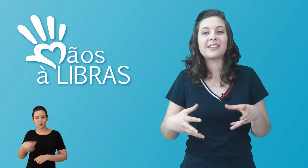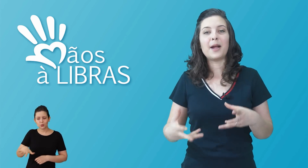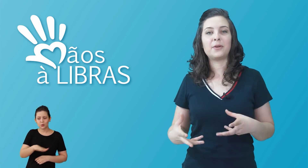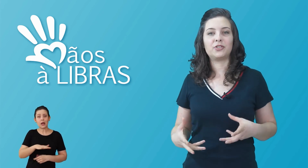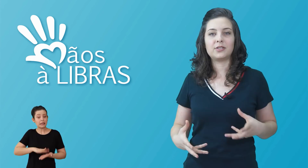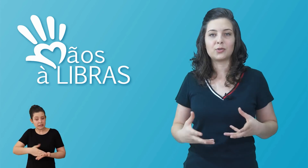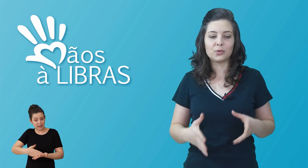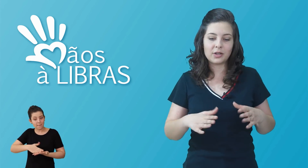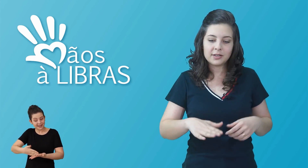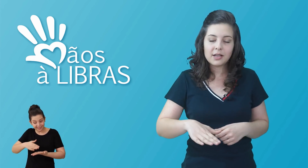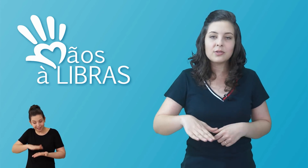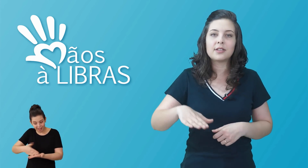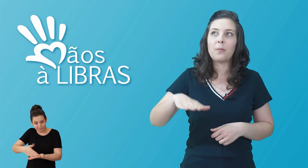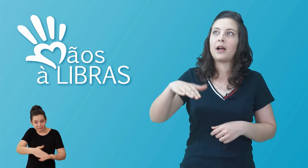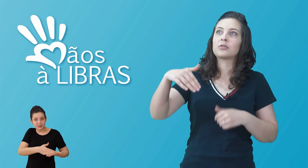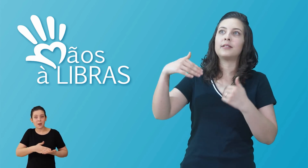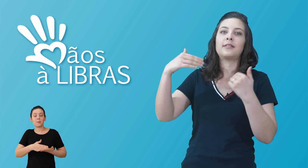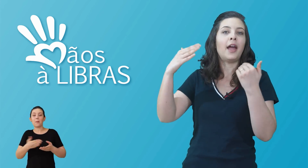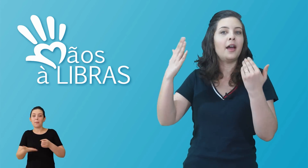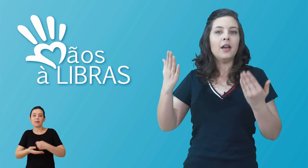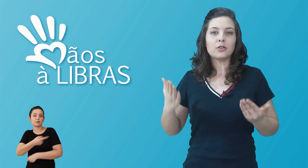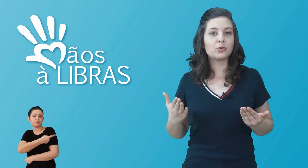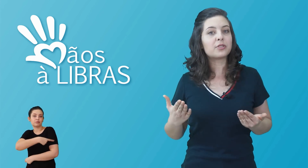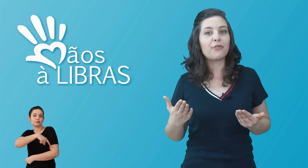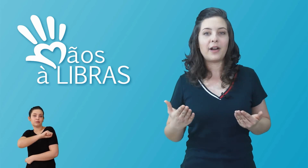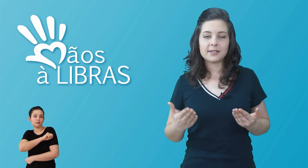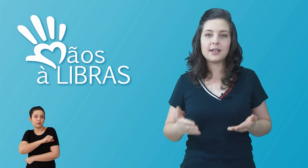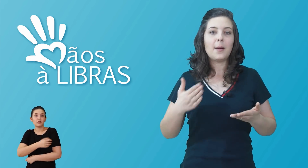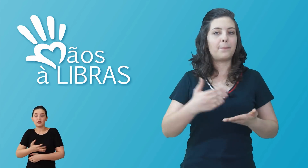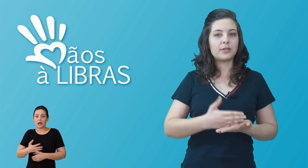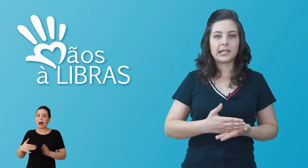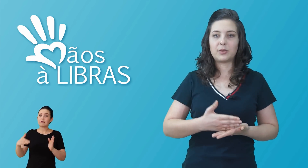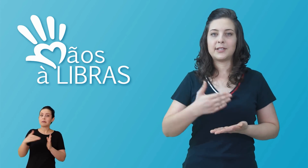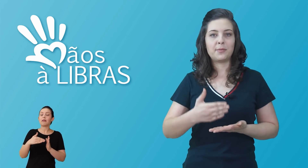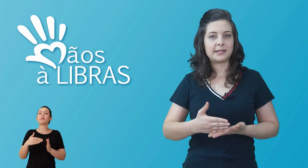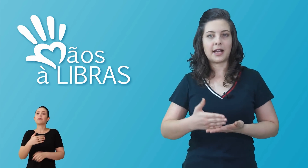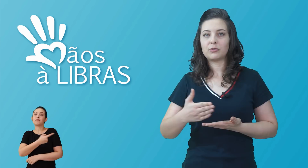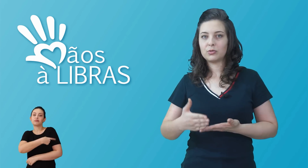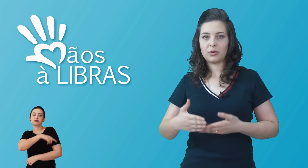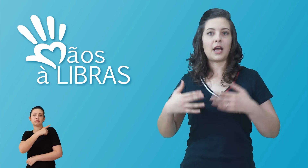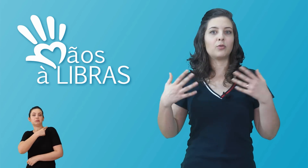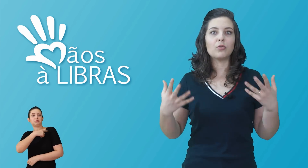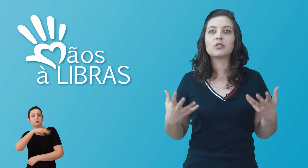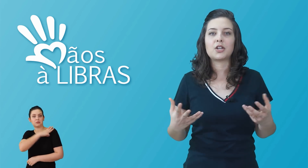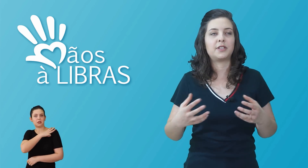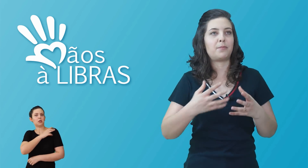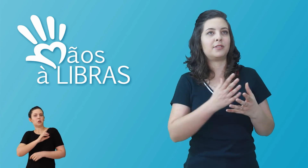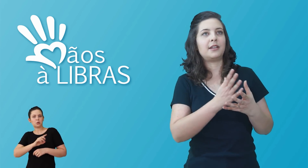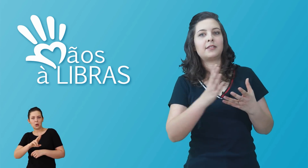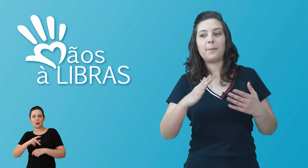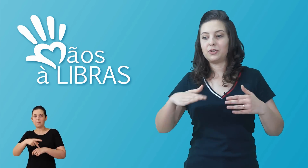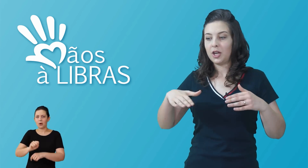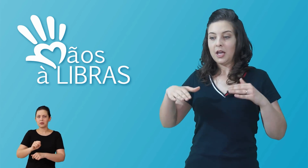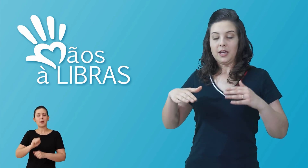sendo intérprete desse surdo ali, desde o ensino básico até surdos que fazem pós-graduação, mestrado, doutorado, ou seja, você